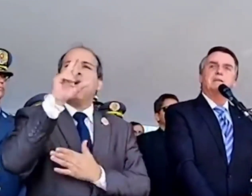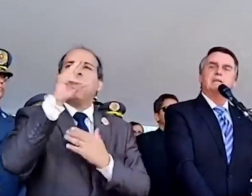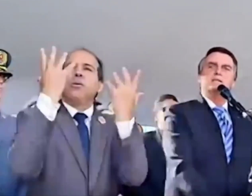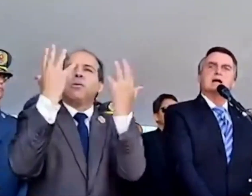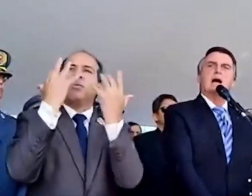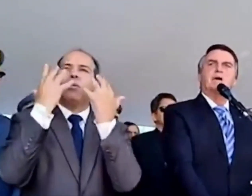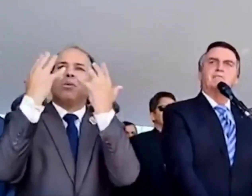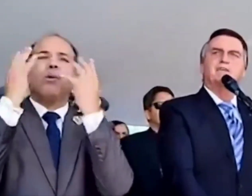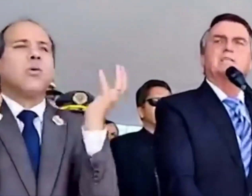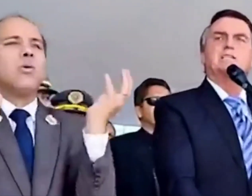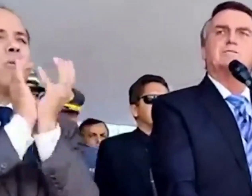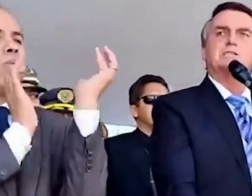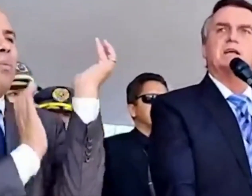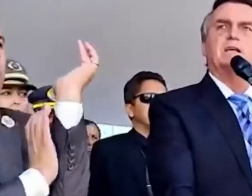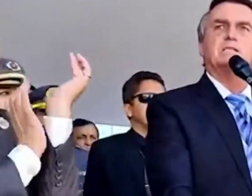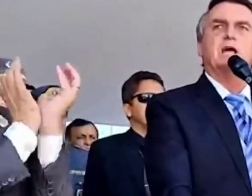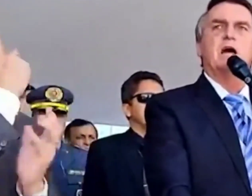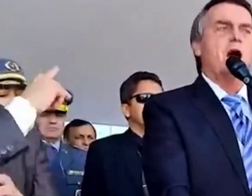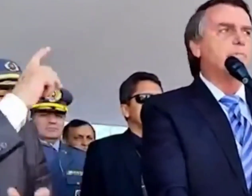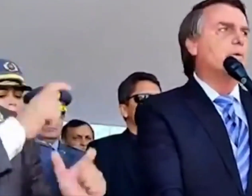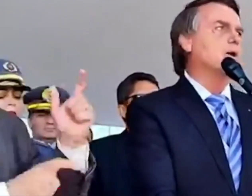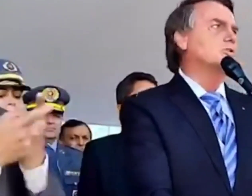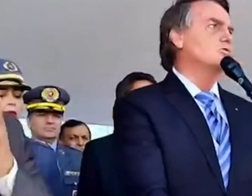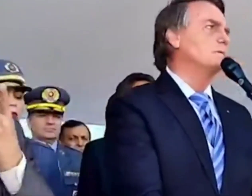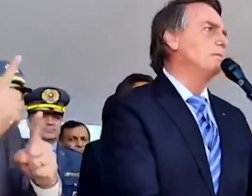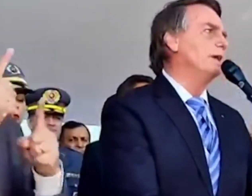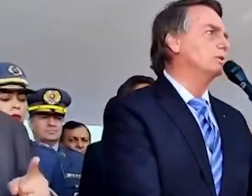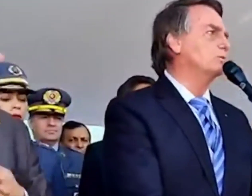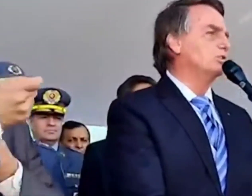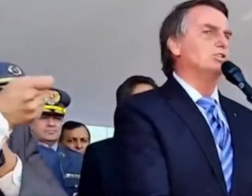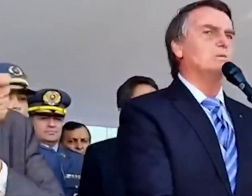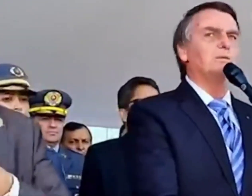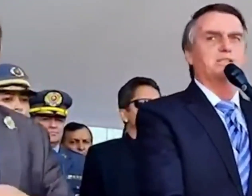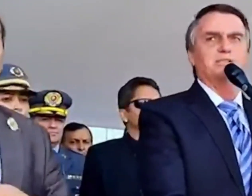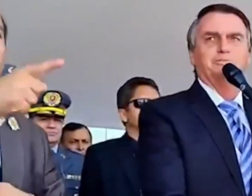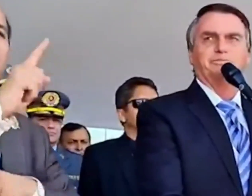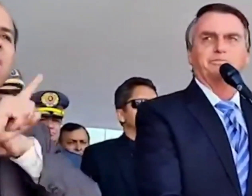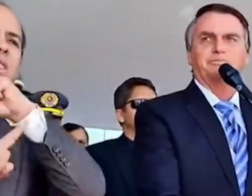que inferniza a vida de vocês após o cumprimento de uma missão.